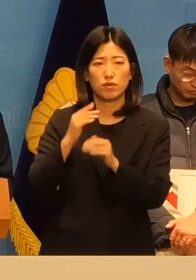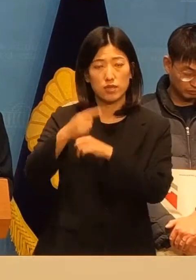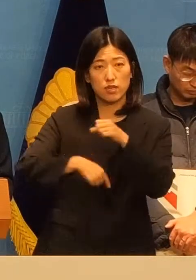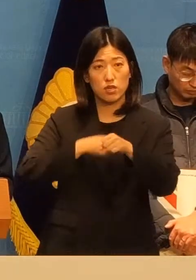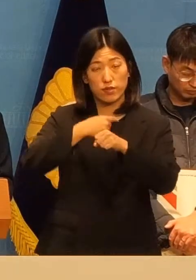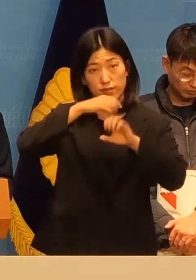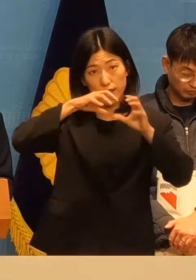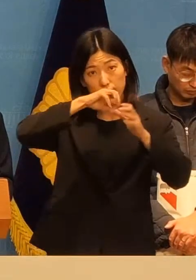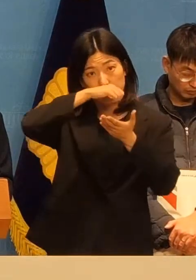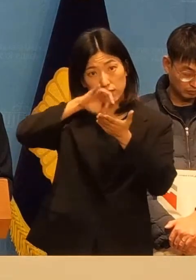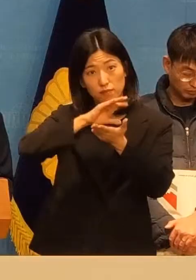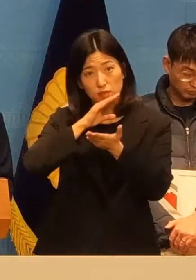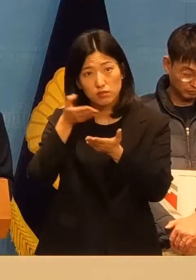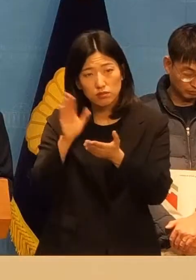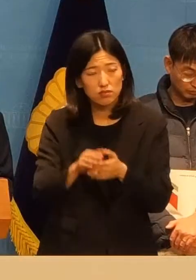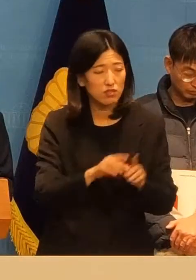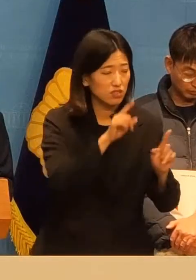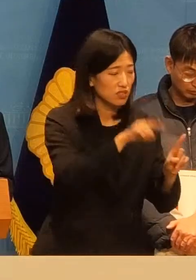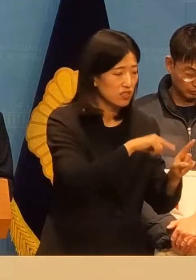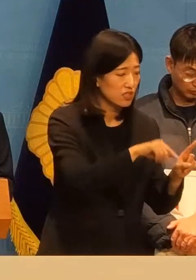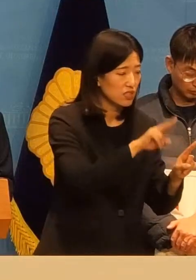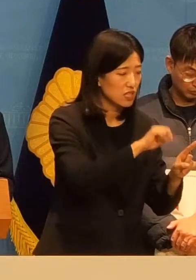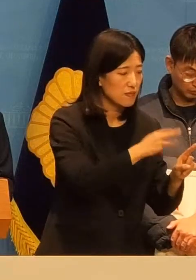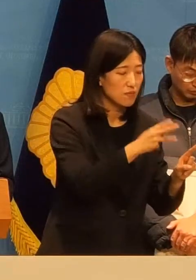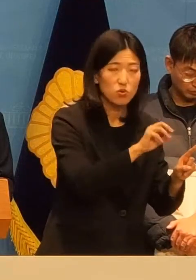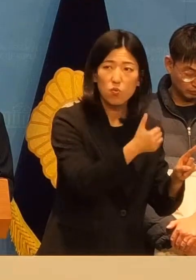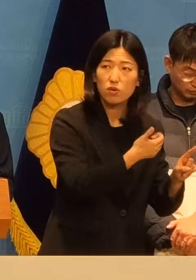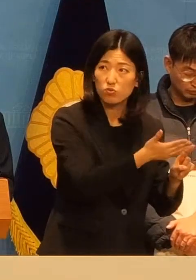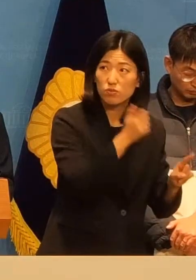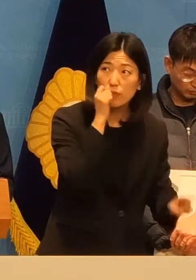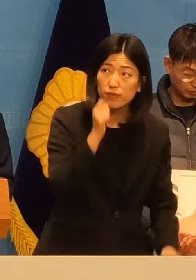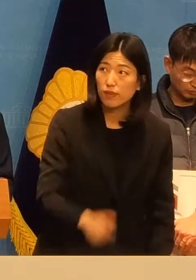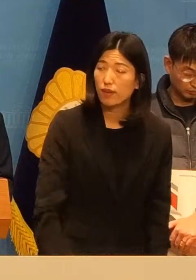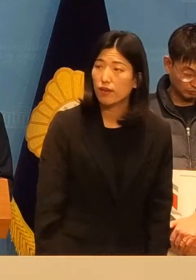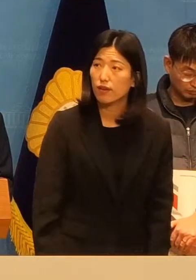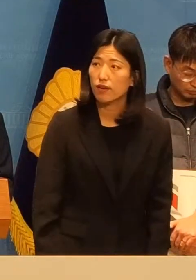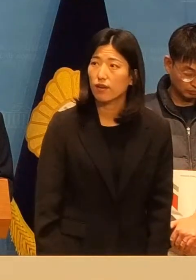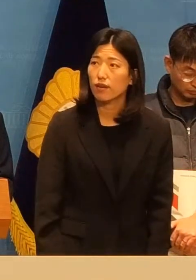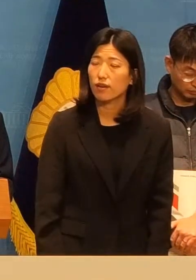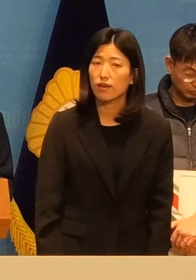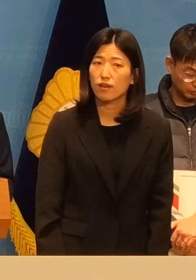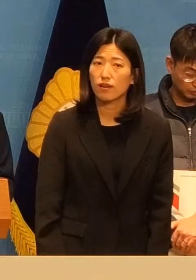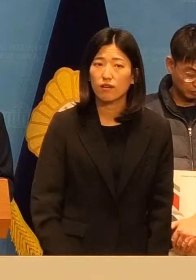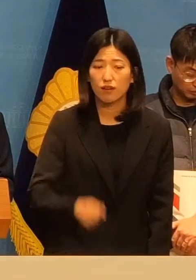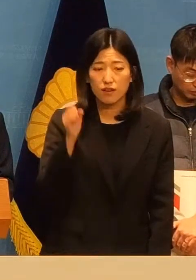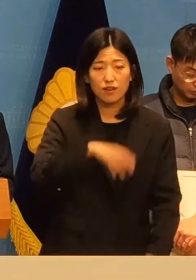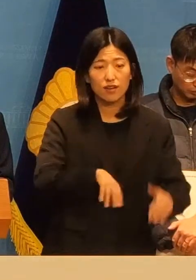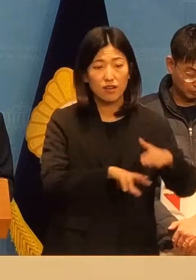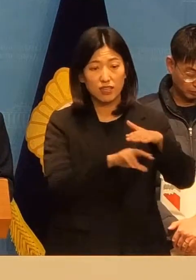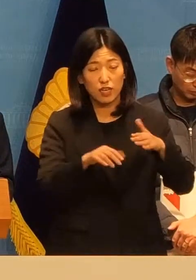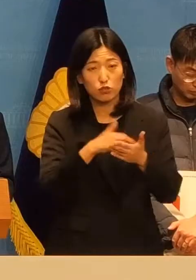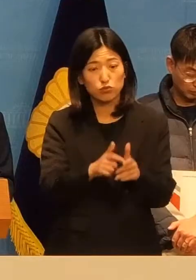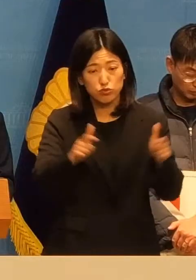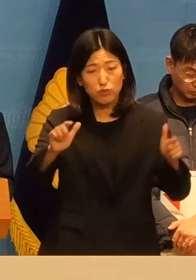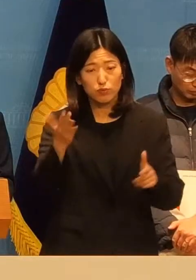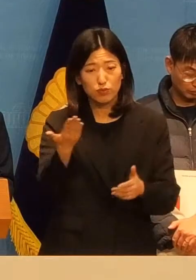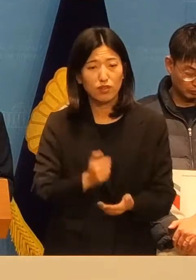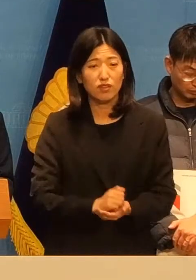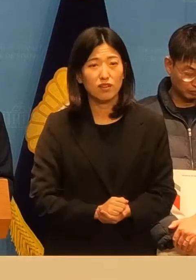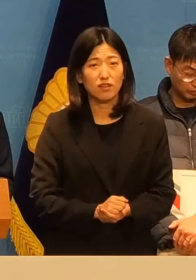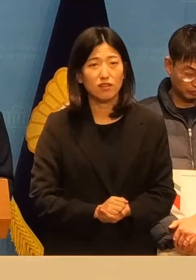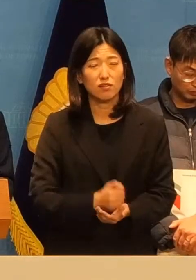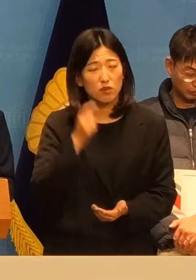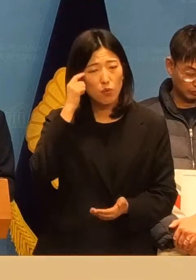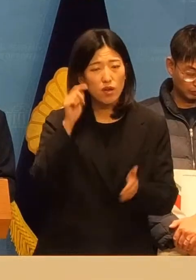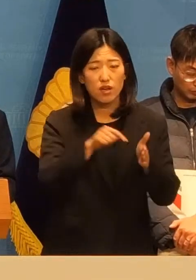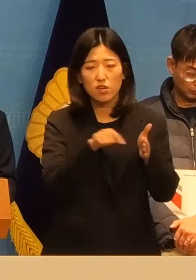1인당 2만 3,500원을 편성하지 못해서 멀쩡한 구철을 셔틀로 만든단 말인가? 경기 북부